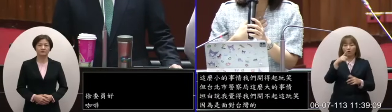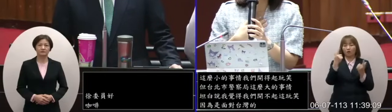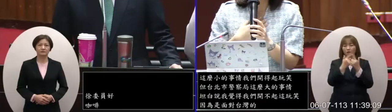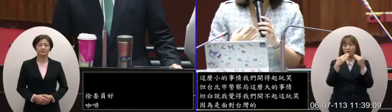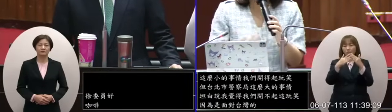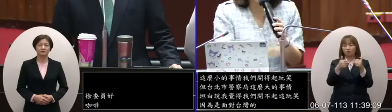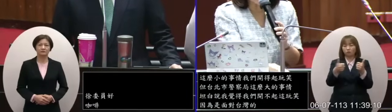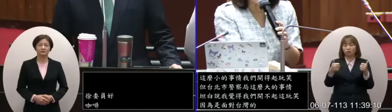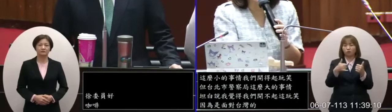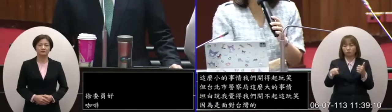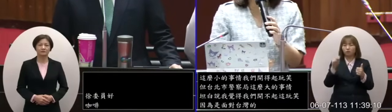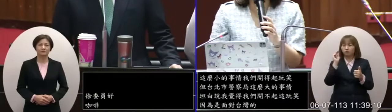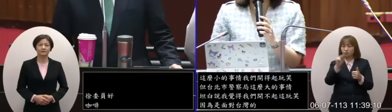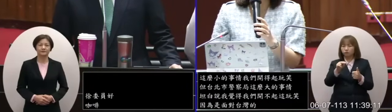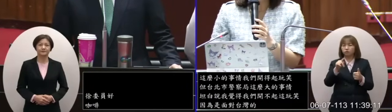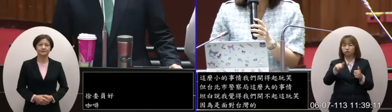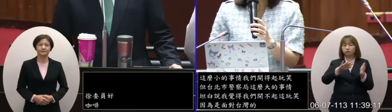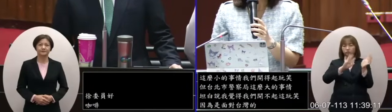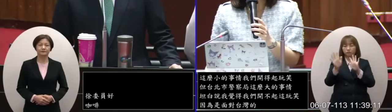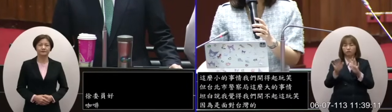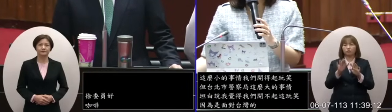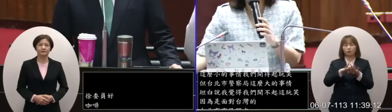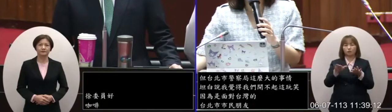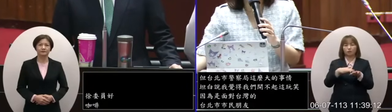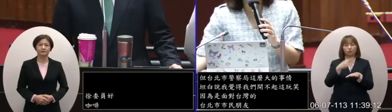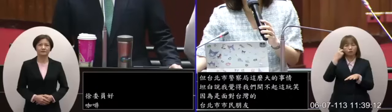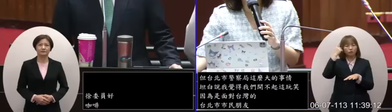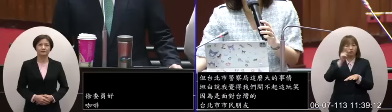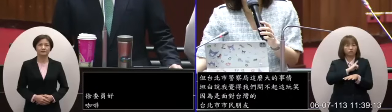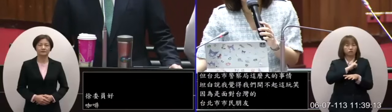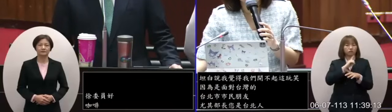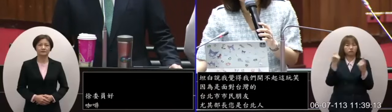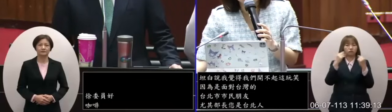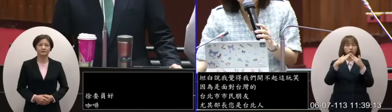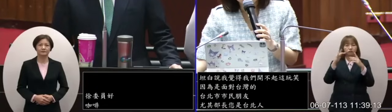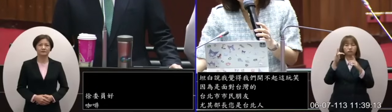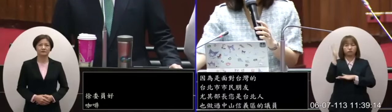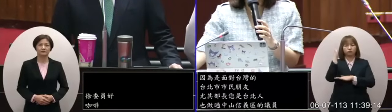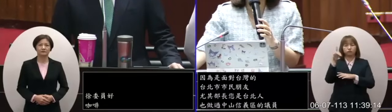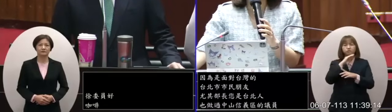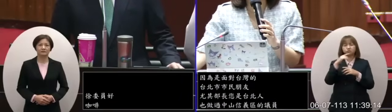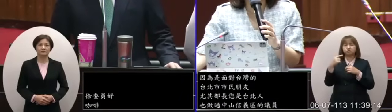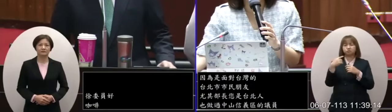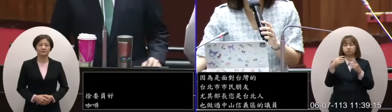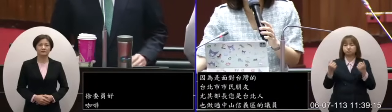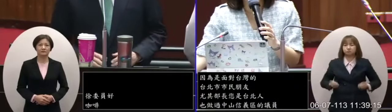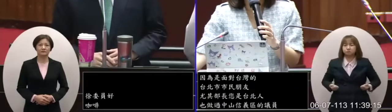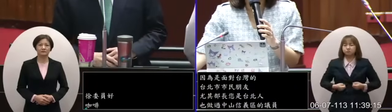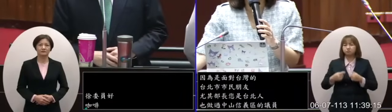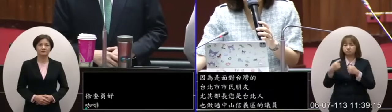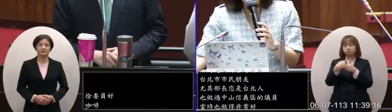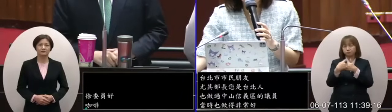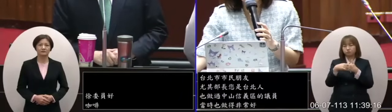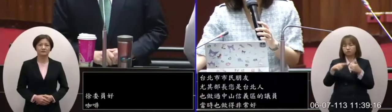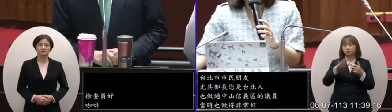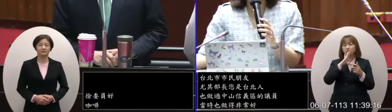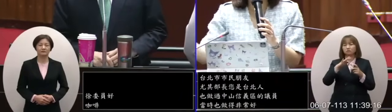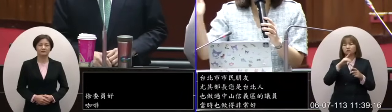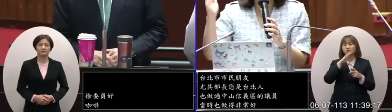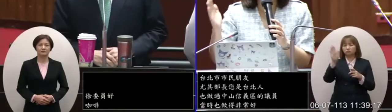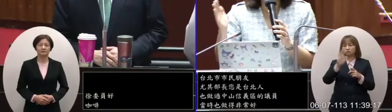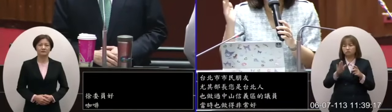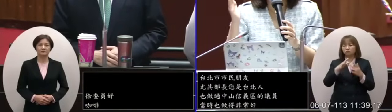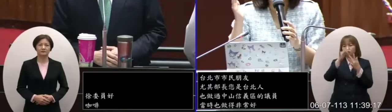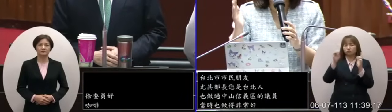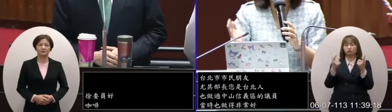台北市议员，看到这样子的状况，会不会觉得自己被市府耍了呢？因为这不是选择，是派任。如